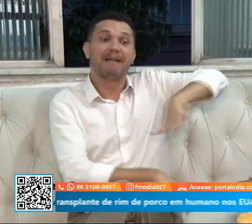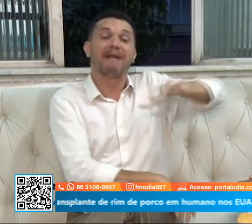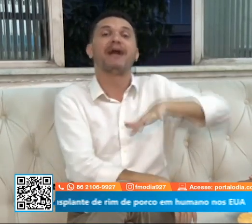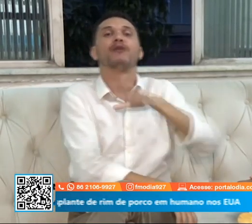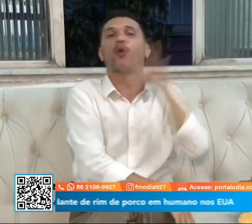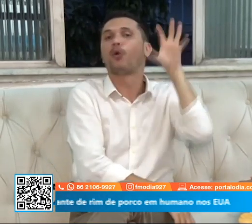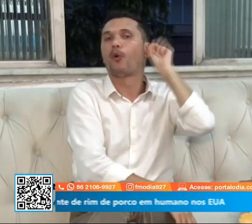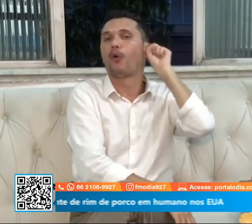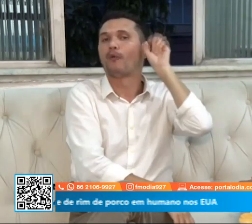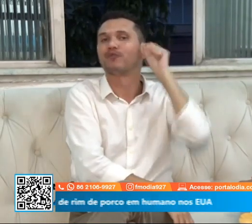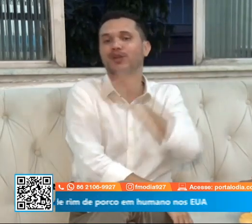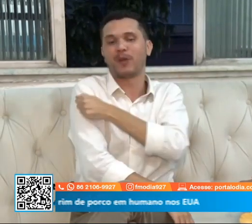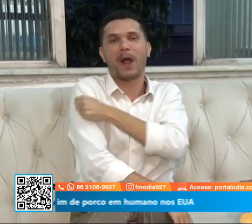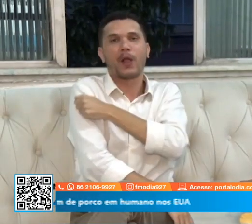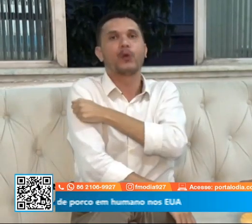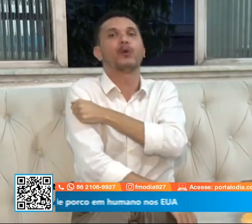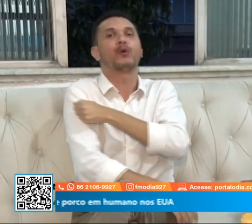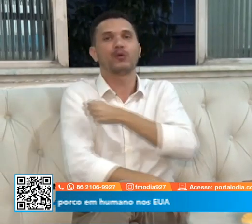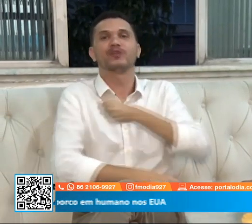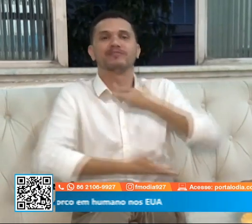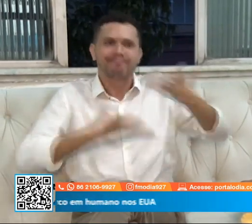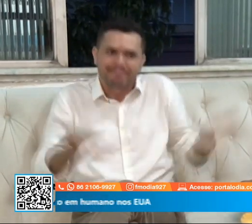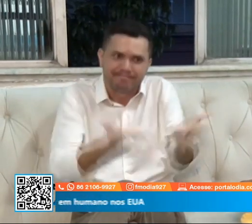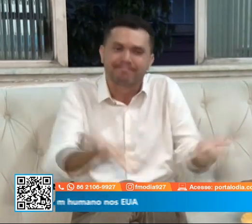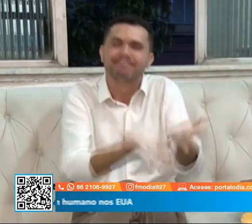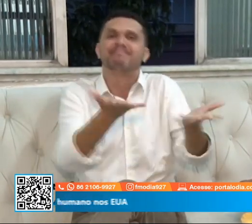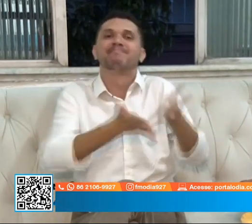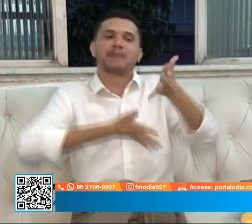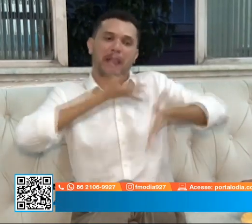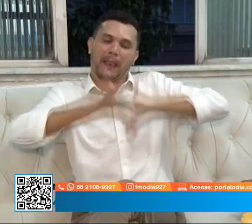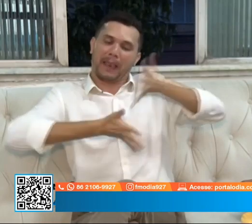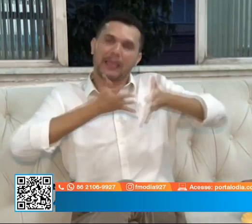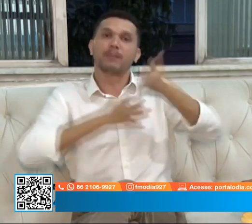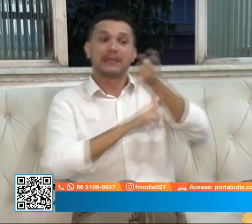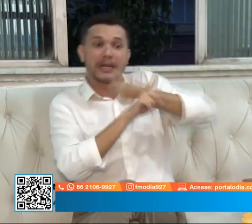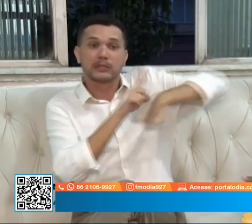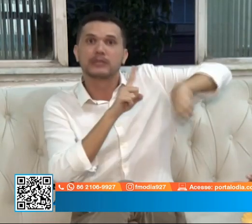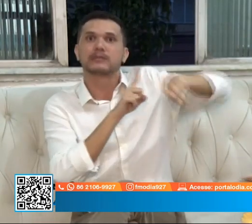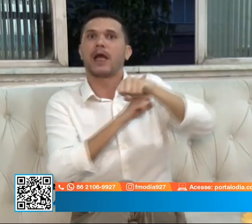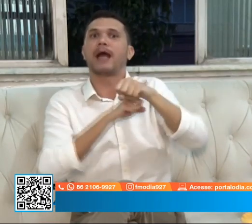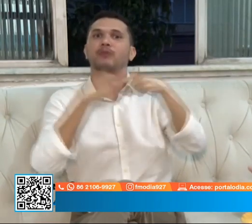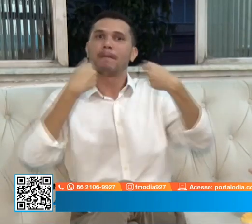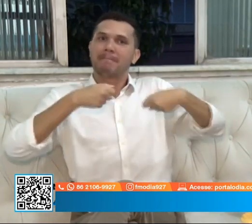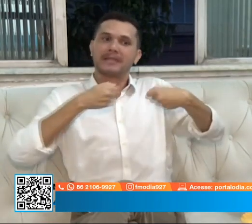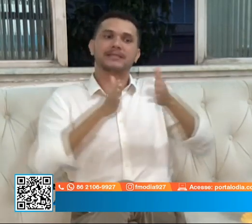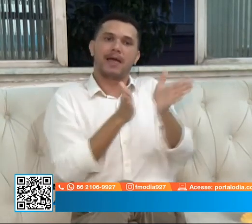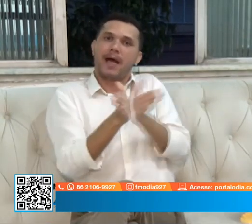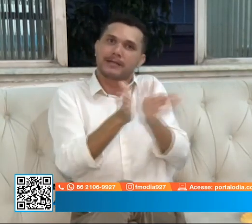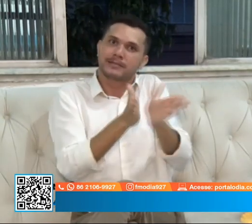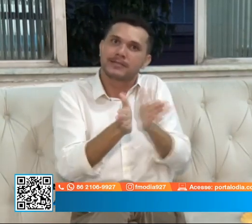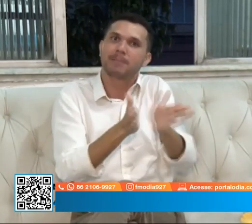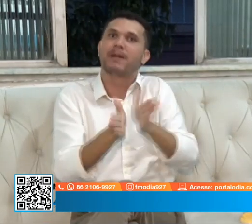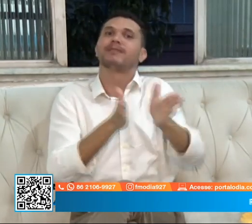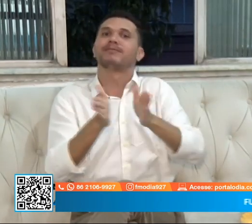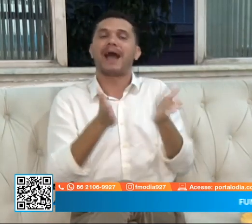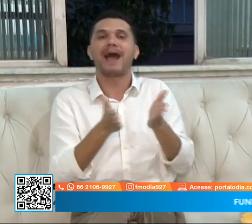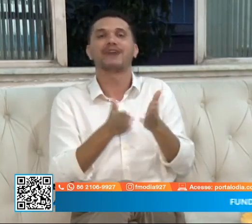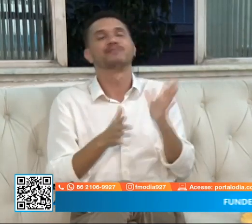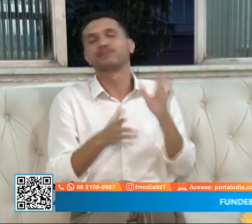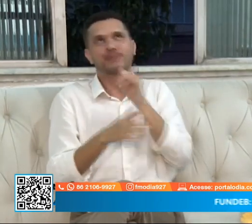com ação, né? Ensinando pessoas ouvintes, que são os meus alunos, e sempre incentivando eles a aprenderem a Libras, a inserirem